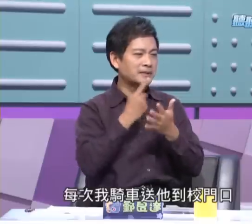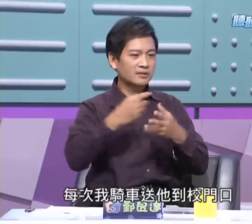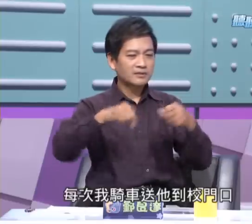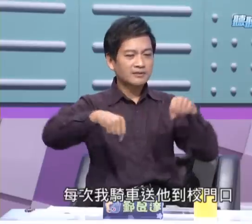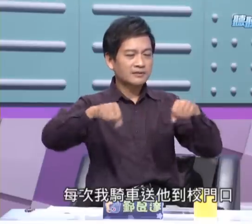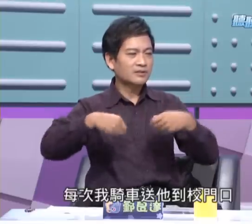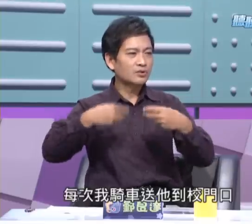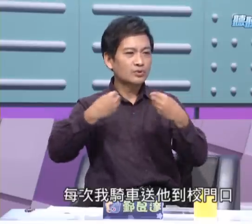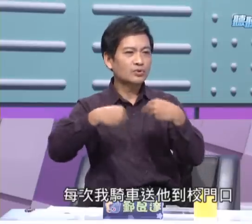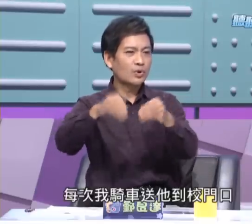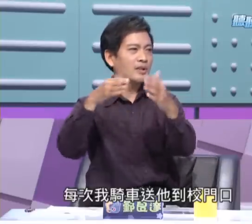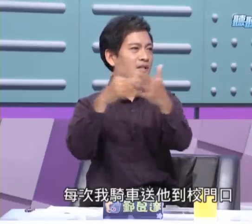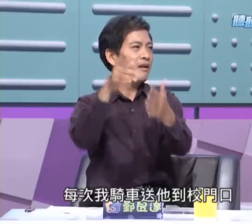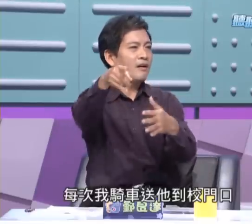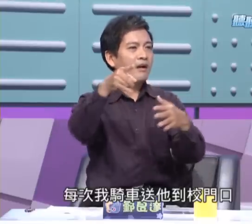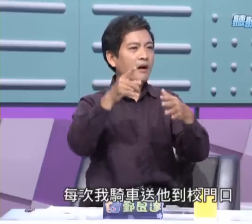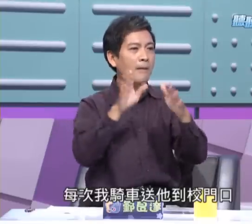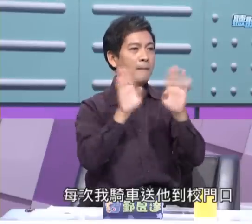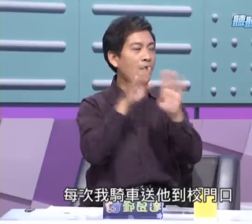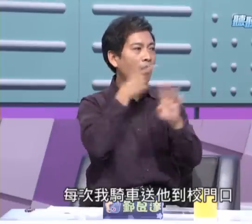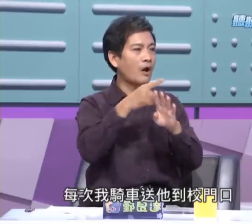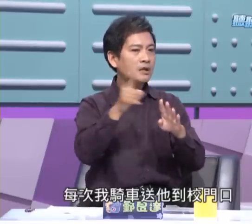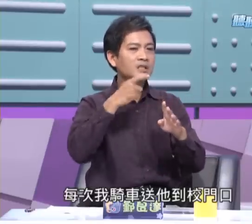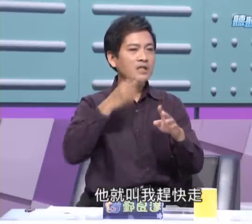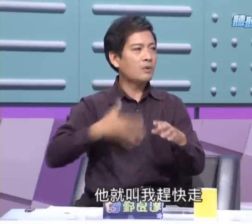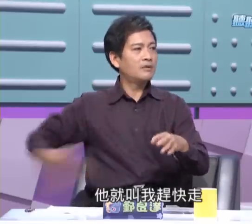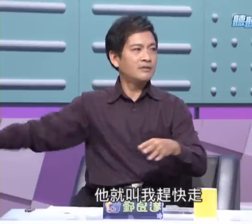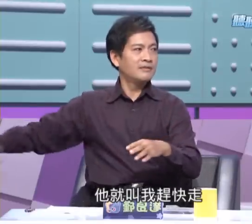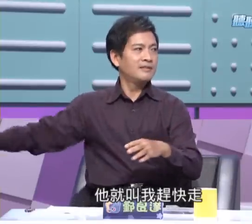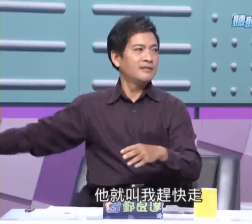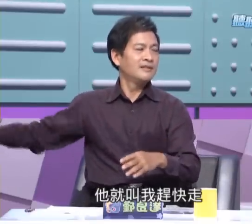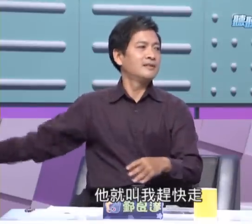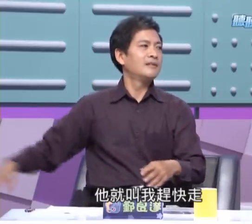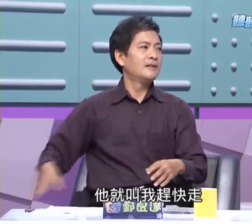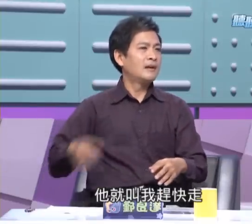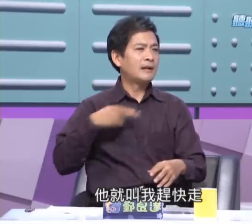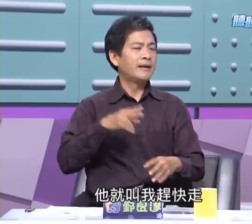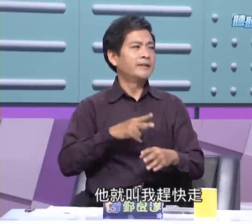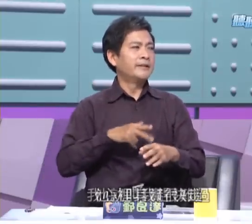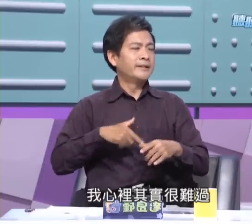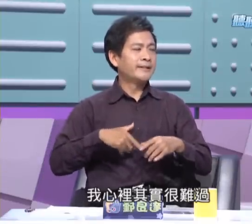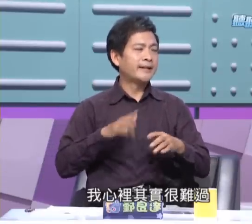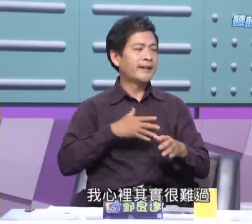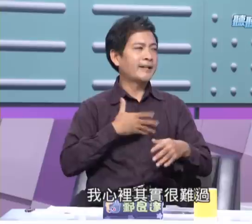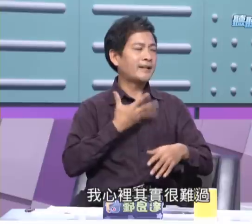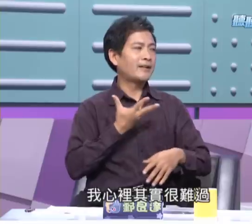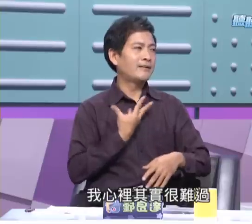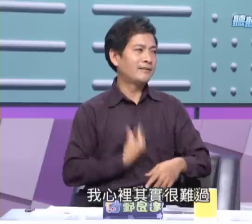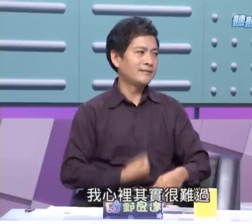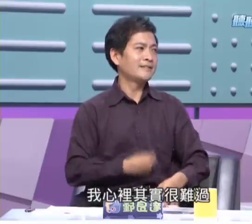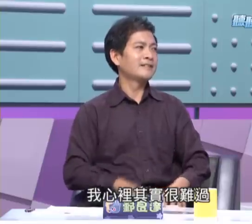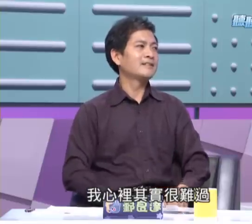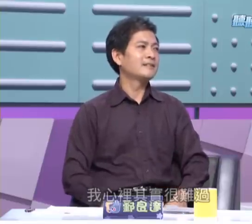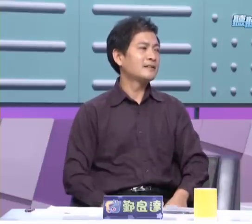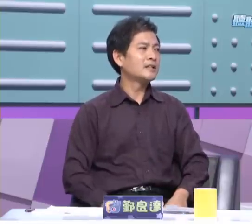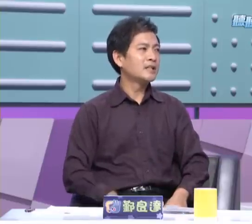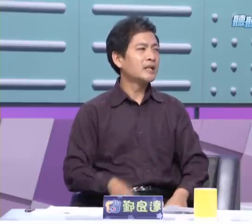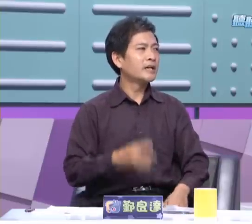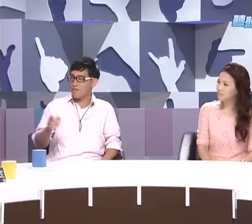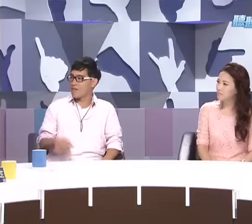次我骑车送他到校门口啊，他就叫我赶快走，我心里其实很难过